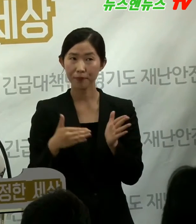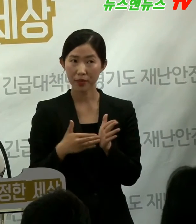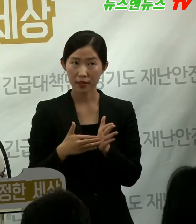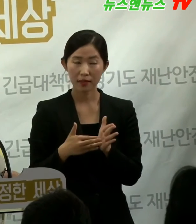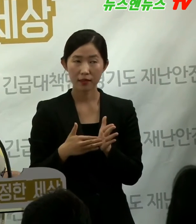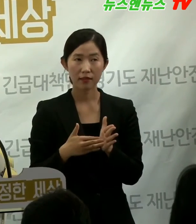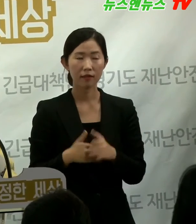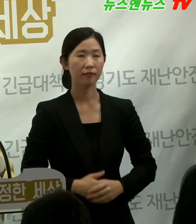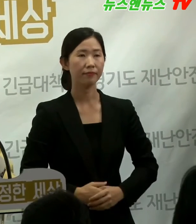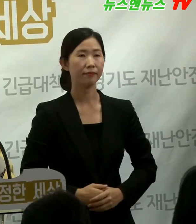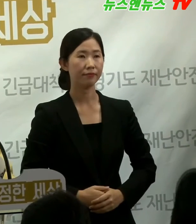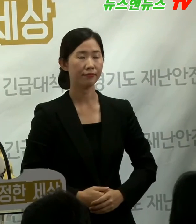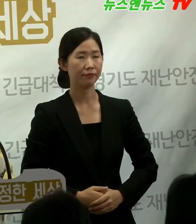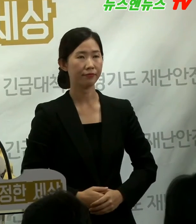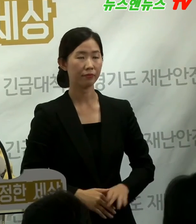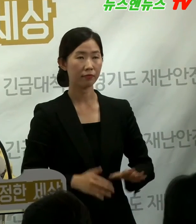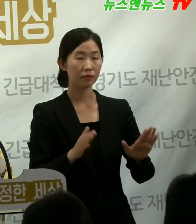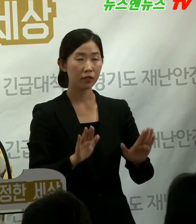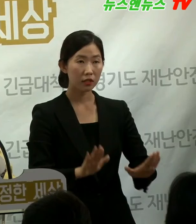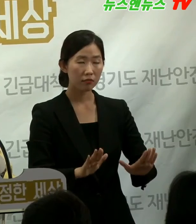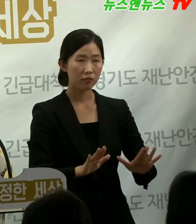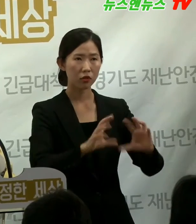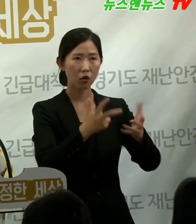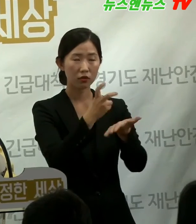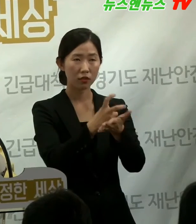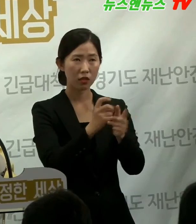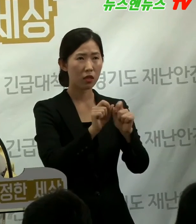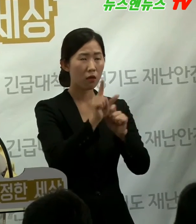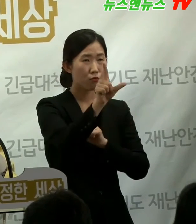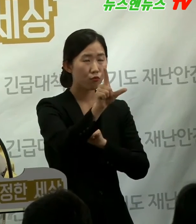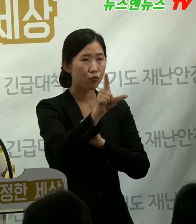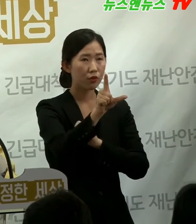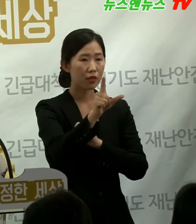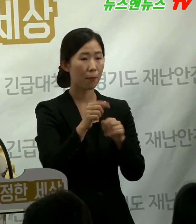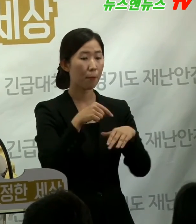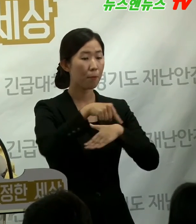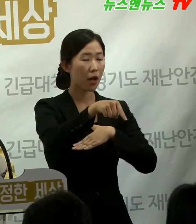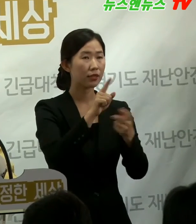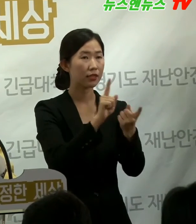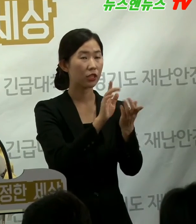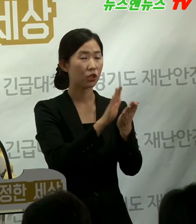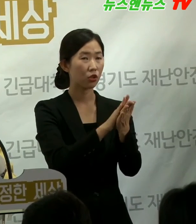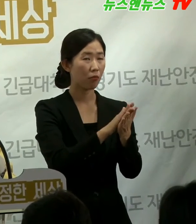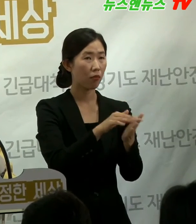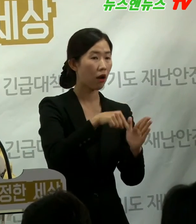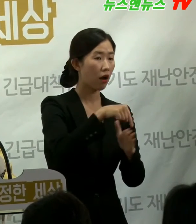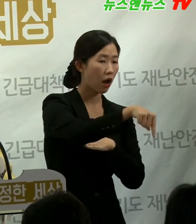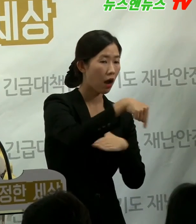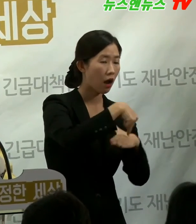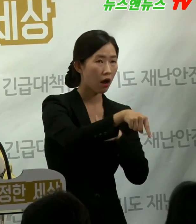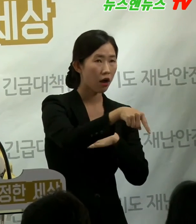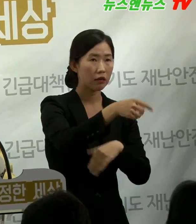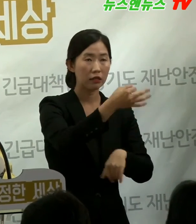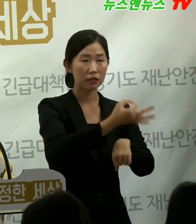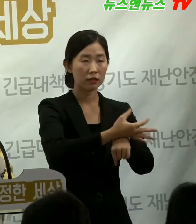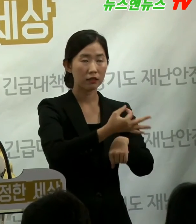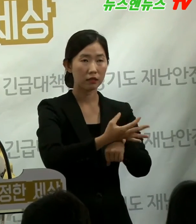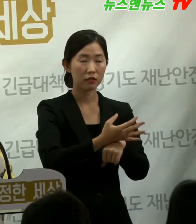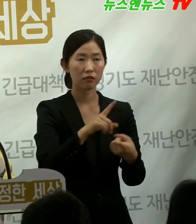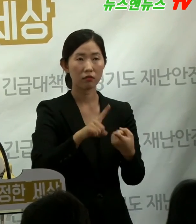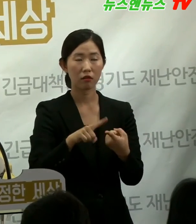그래서 그와 관련해서 지금 정책들은 대부분 그 오프라인에 관련된 정책을 하고 계시는데 오프라인은 지금